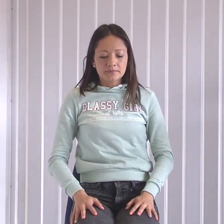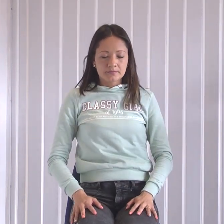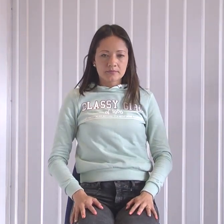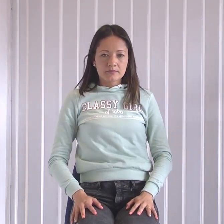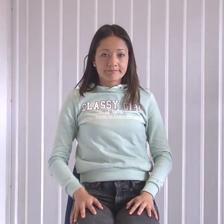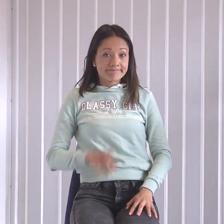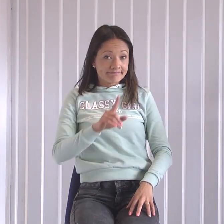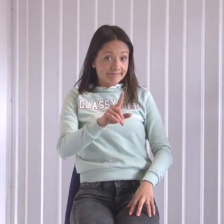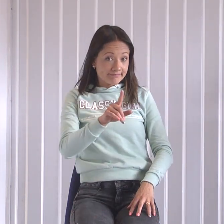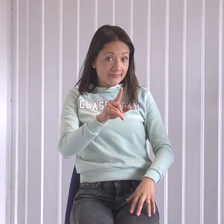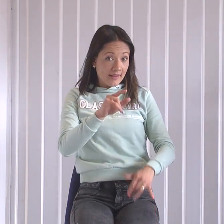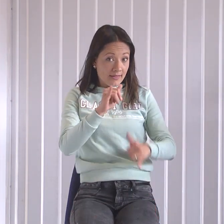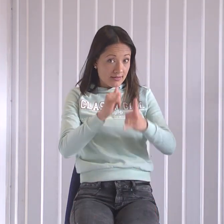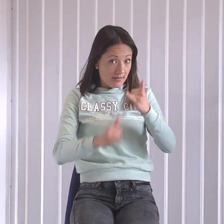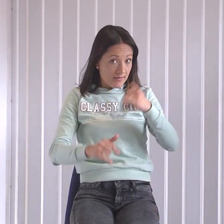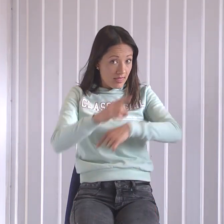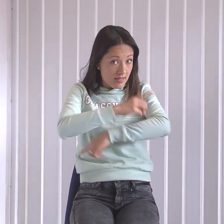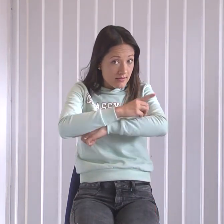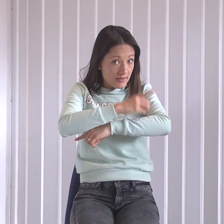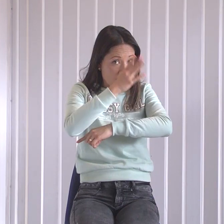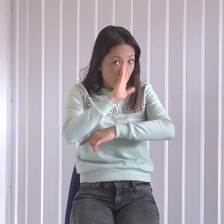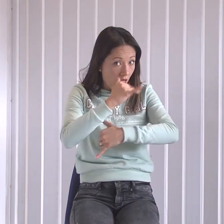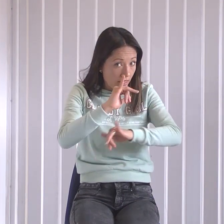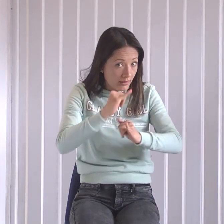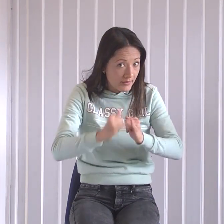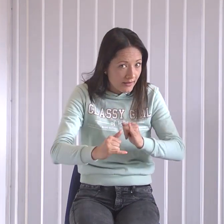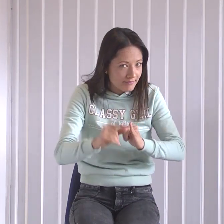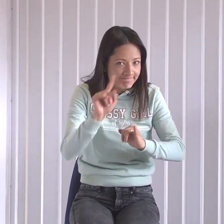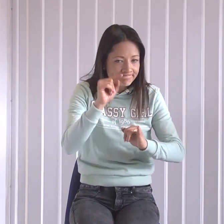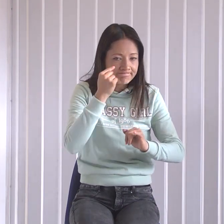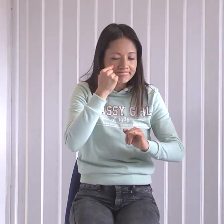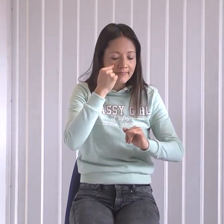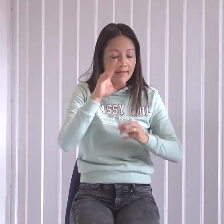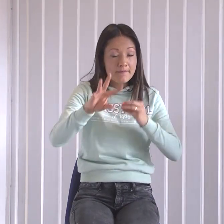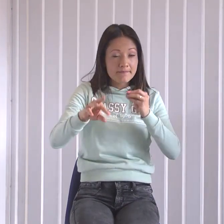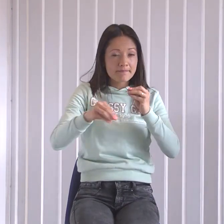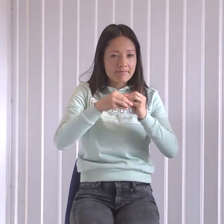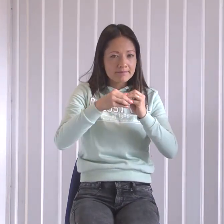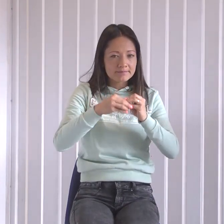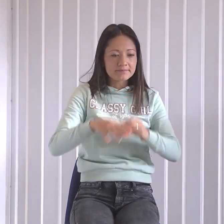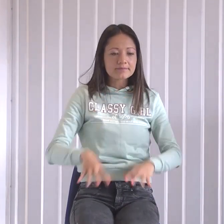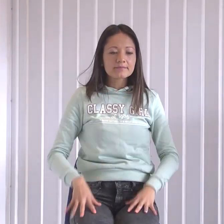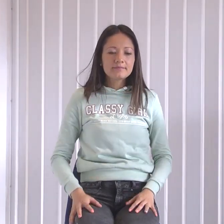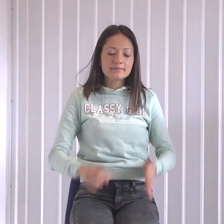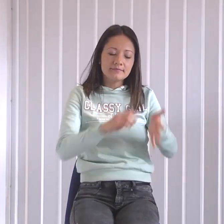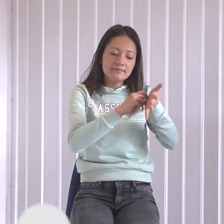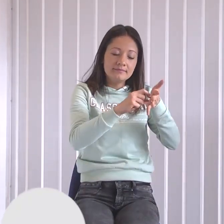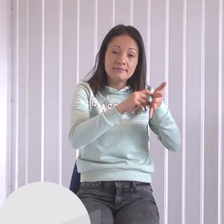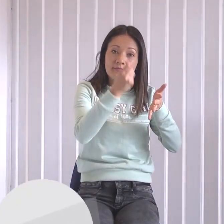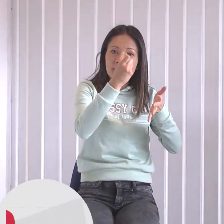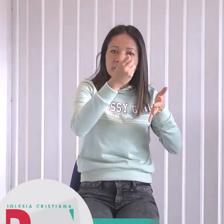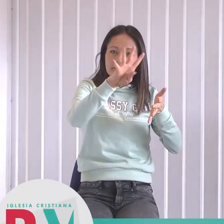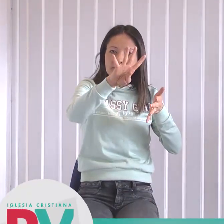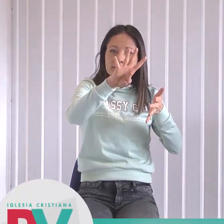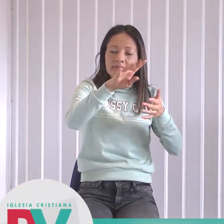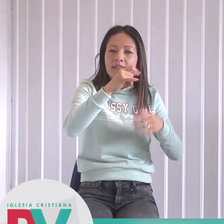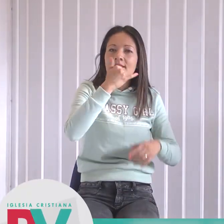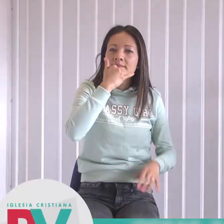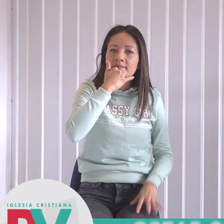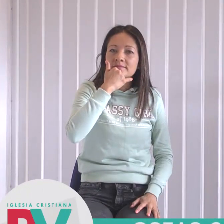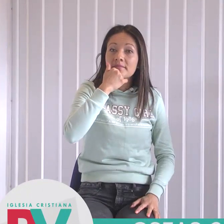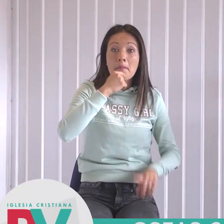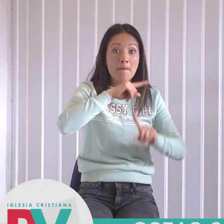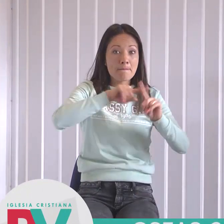¿Y entonces ahí termina la reprensión del Señor? No. Ahora mire lo que viene. Versículo número 14. Pero he aquí